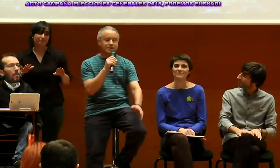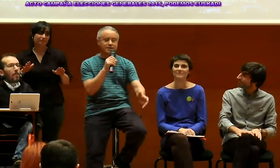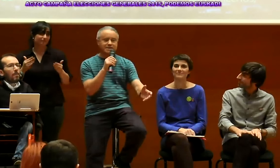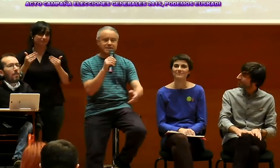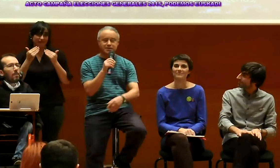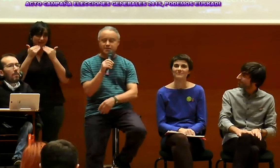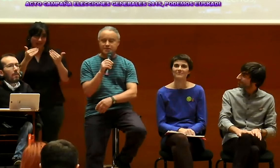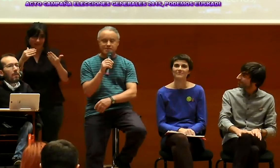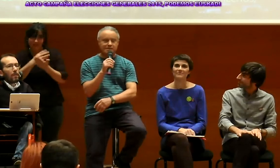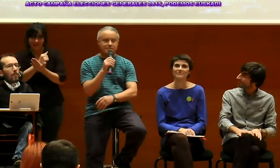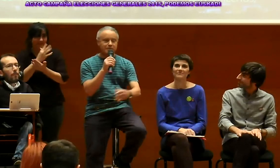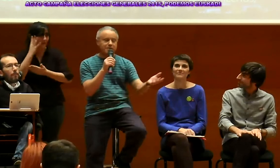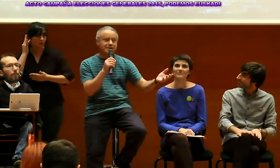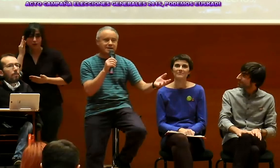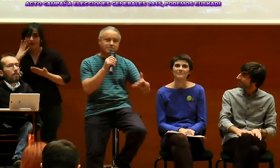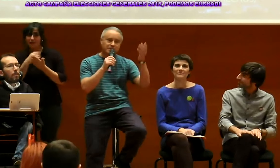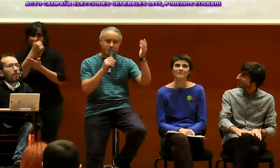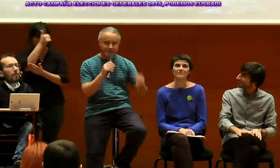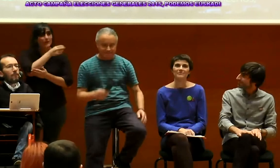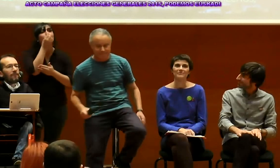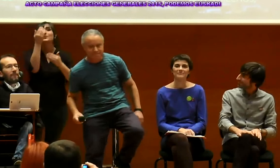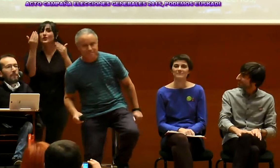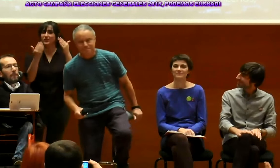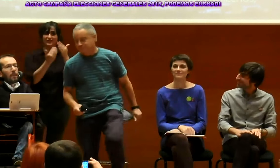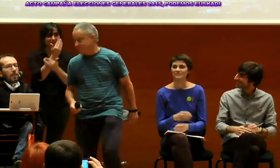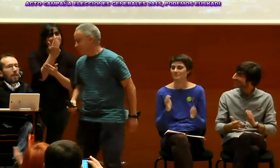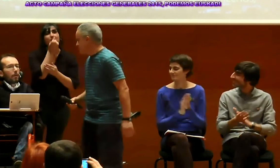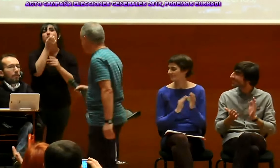gracias a todas, a todos, buenos días, buena suerte.